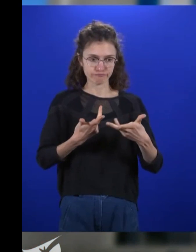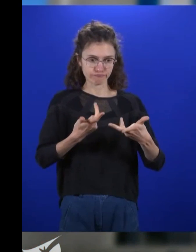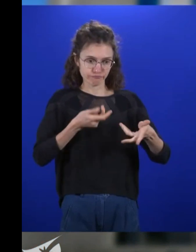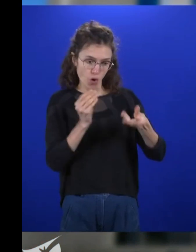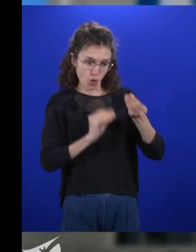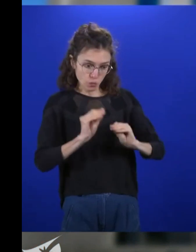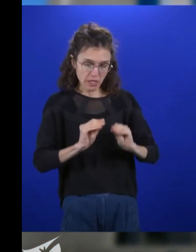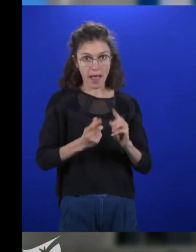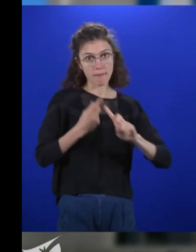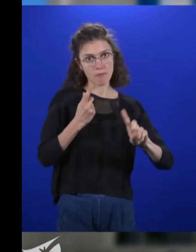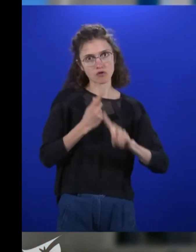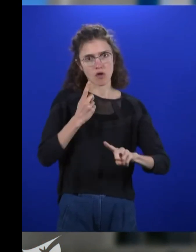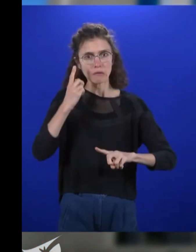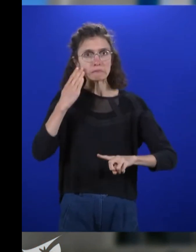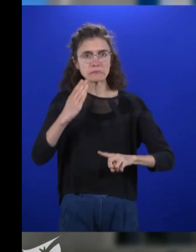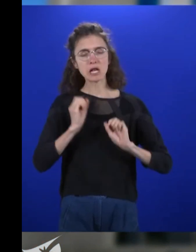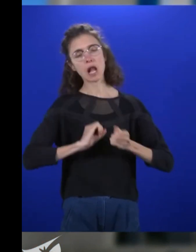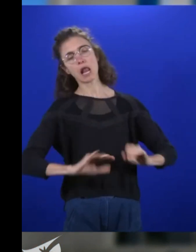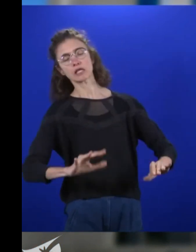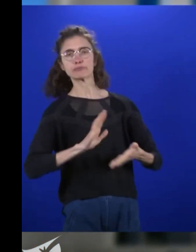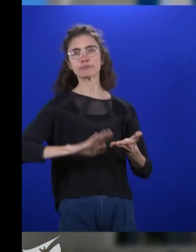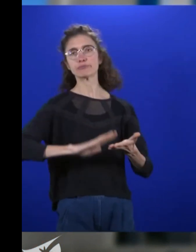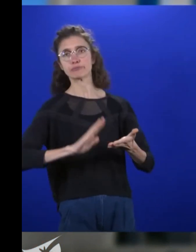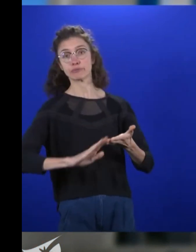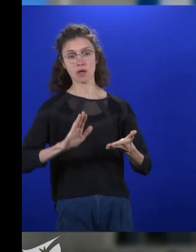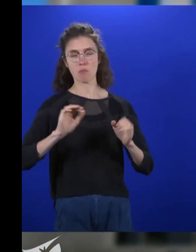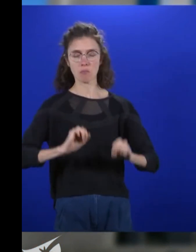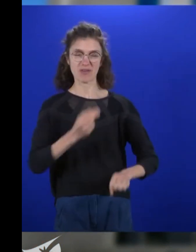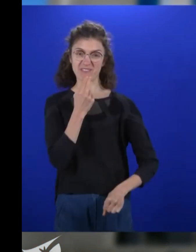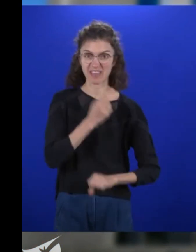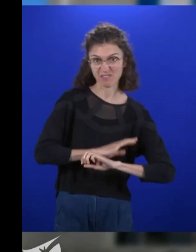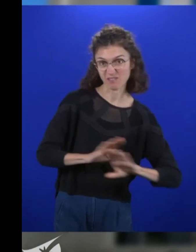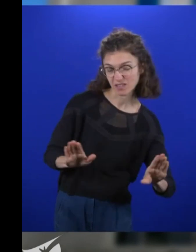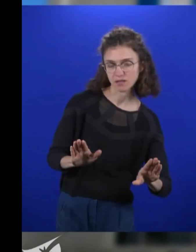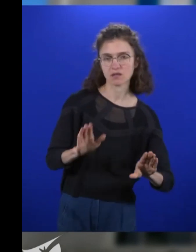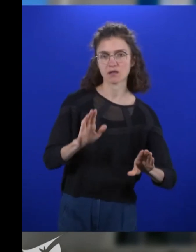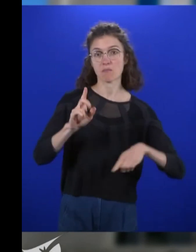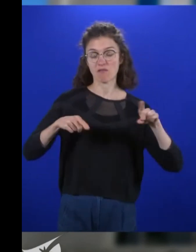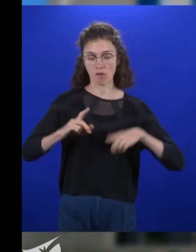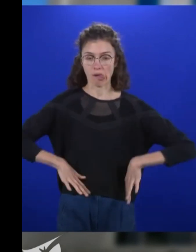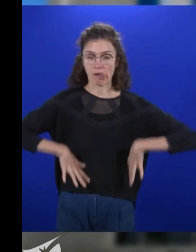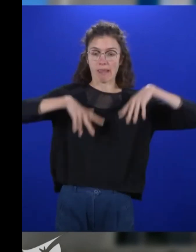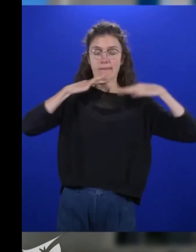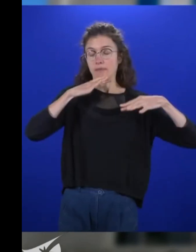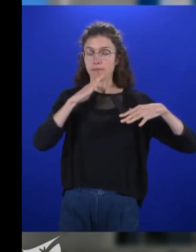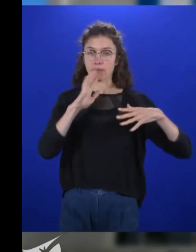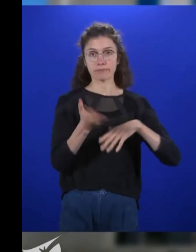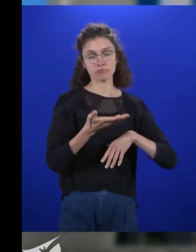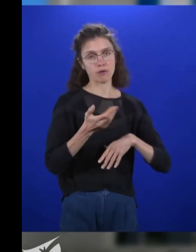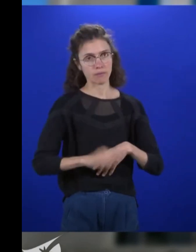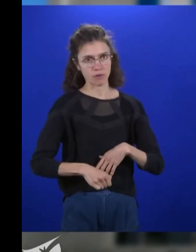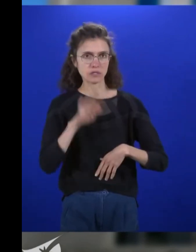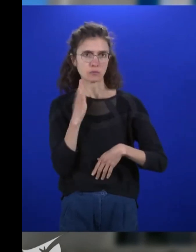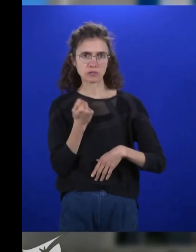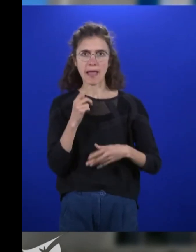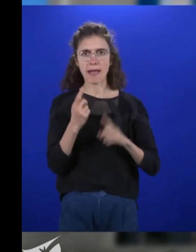dégrader, devenir inefficace, voire dangereuse en cas de crue. D'où l'importance de leur entretien et d'une surveillance permanente. C'est